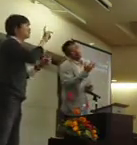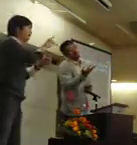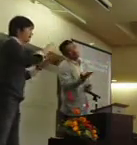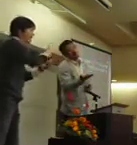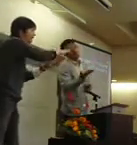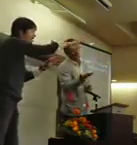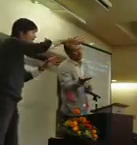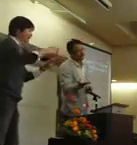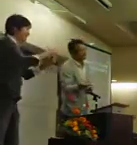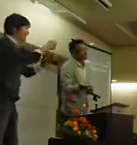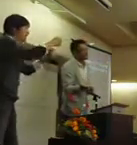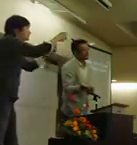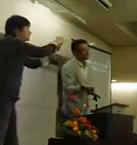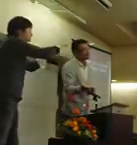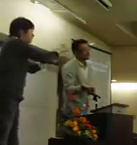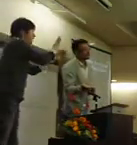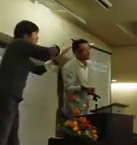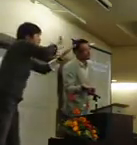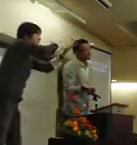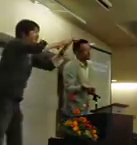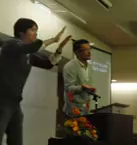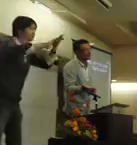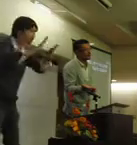お見舞いを欠かせませんでした。